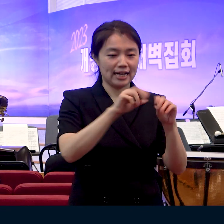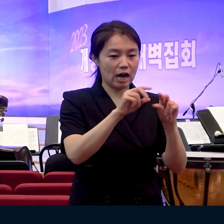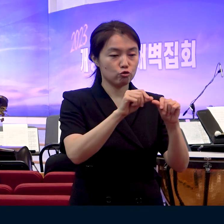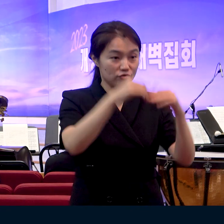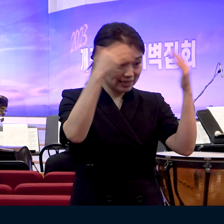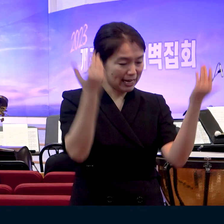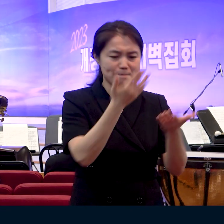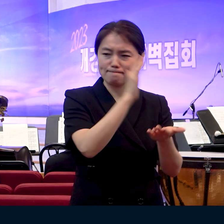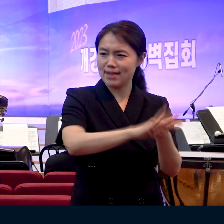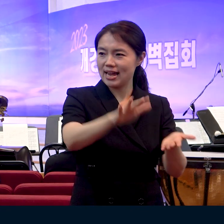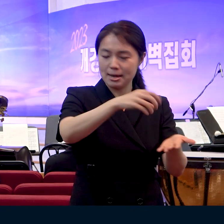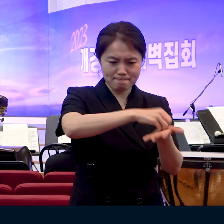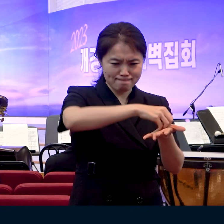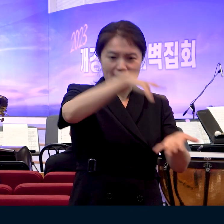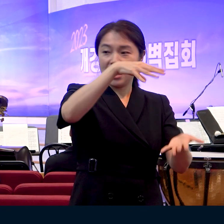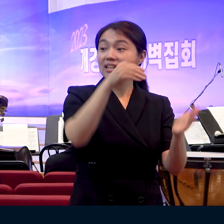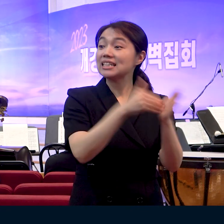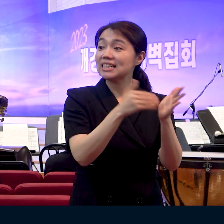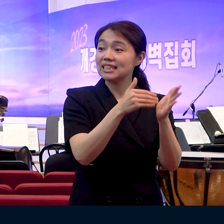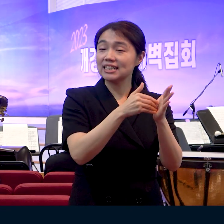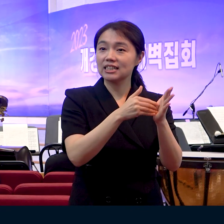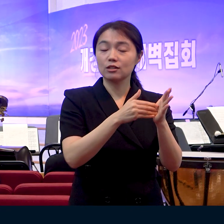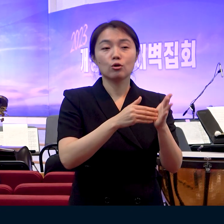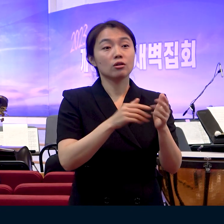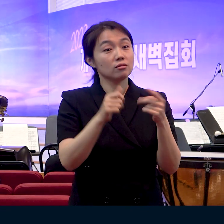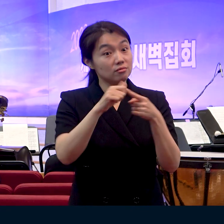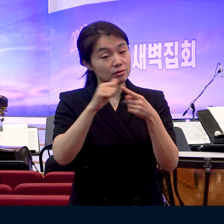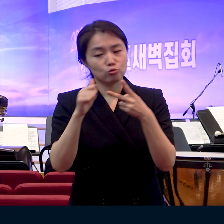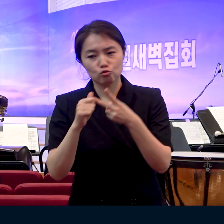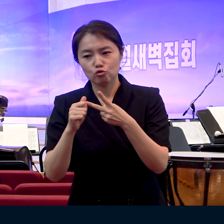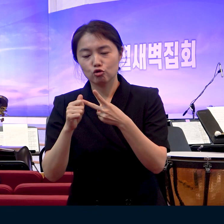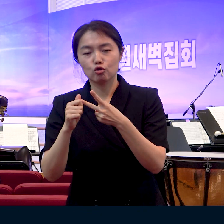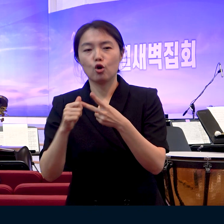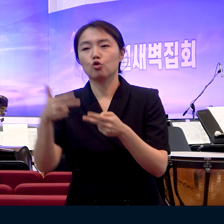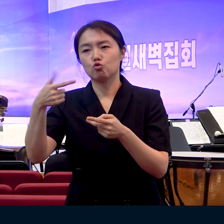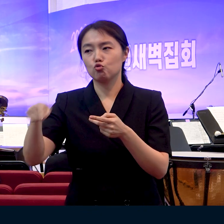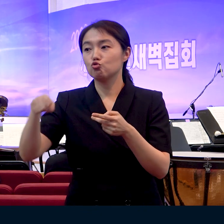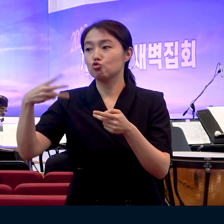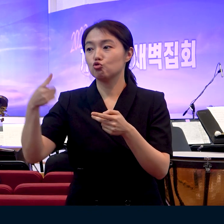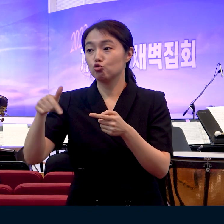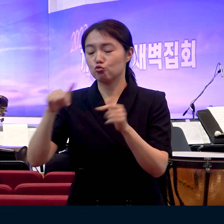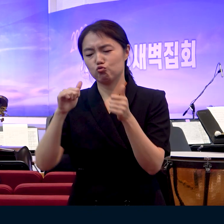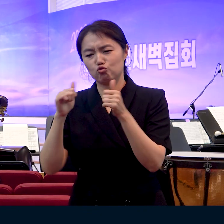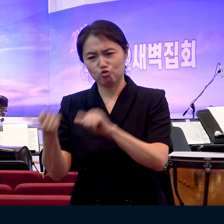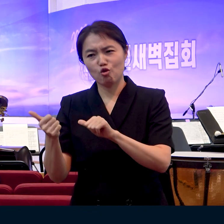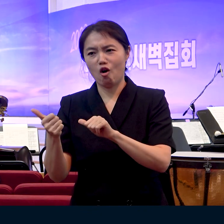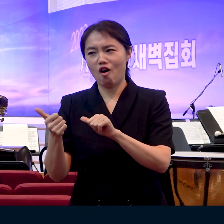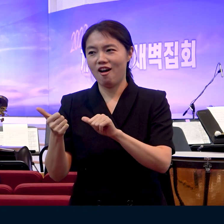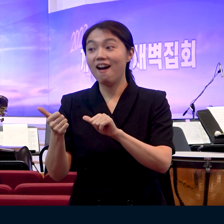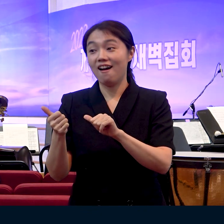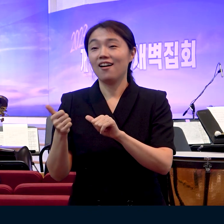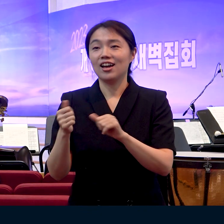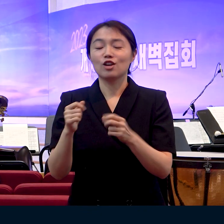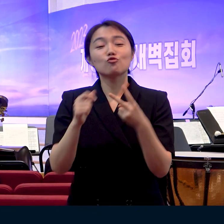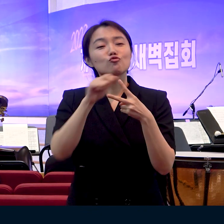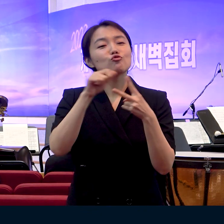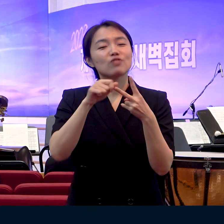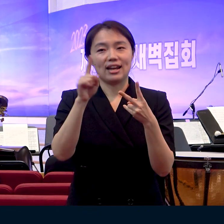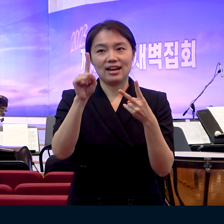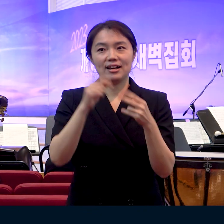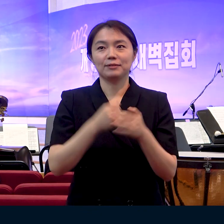부풀었든지 아니면 누룩이 죽었든지, 둘 중에 하나예요. 생명력이 있다고 한다면 절대 멈추지